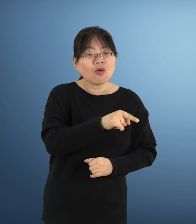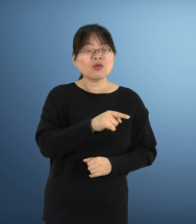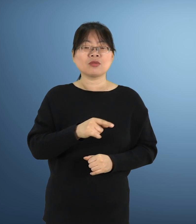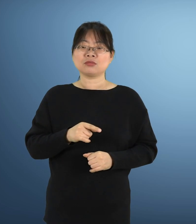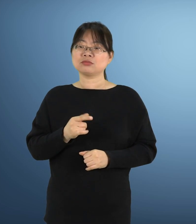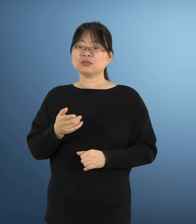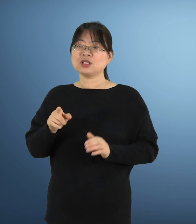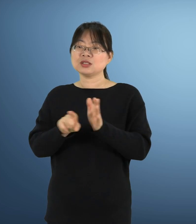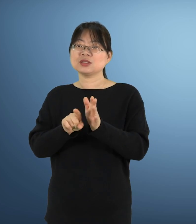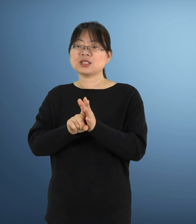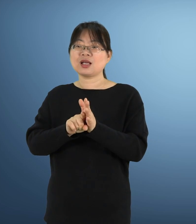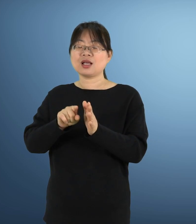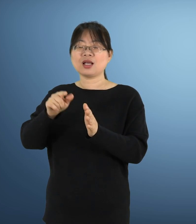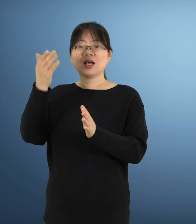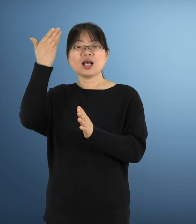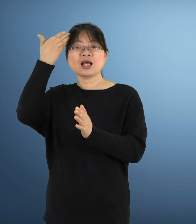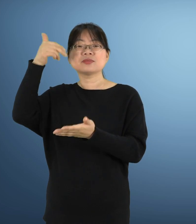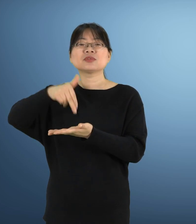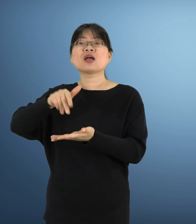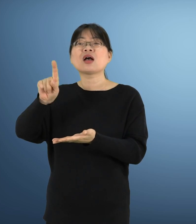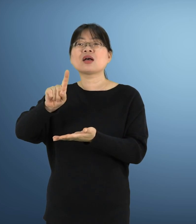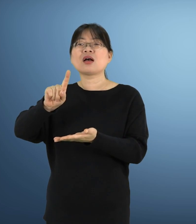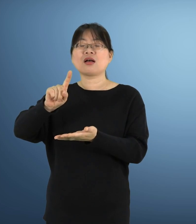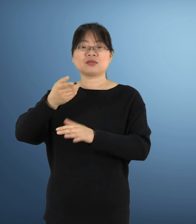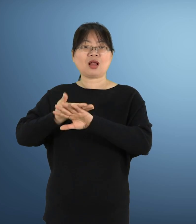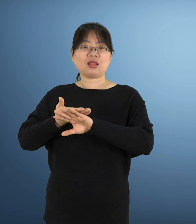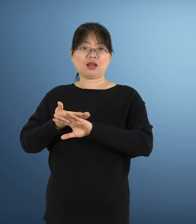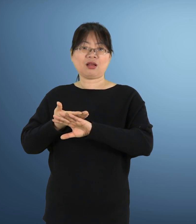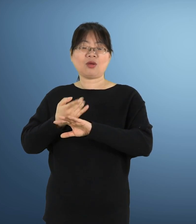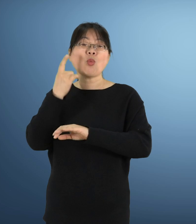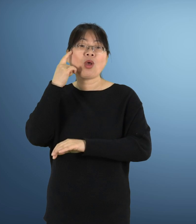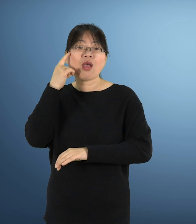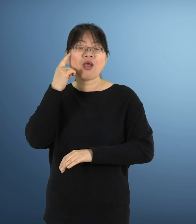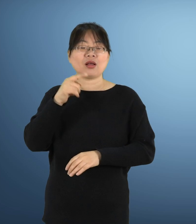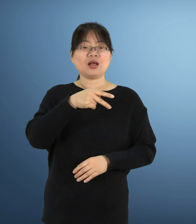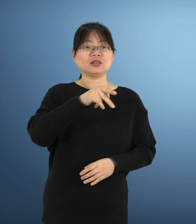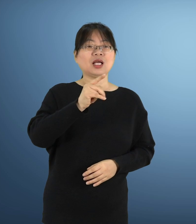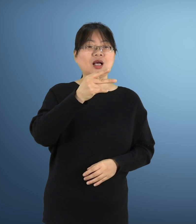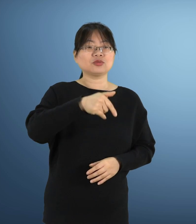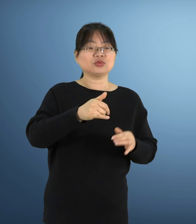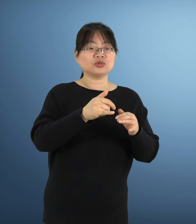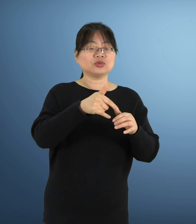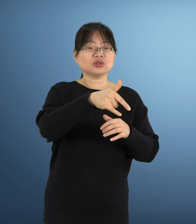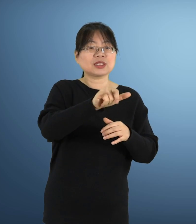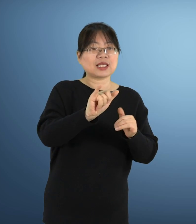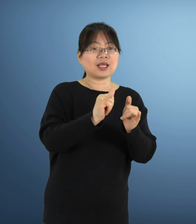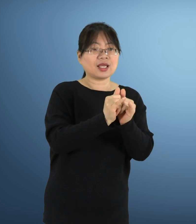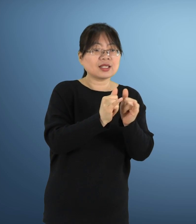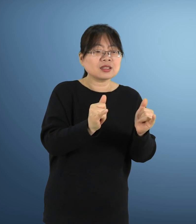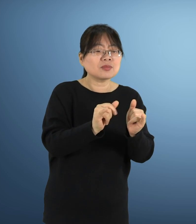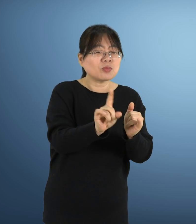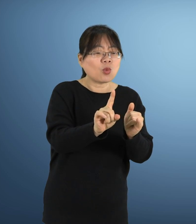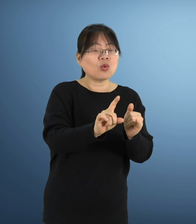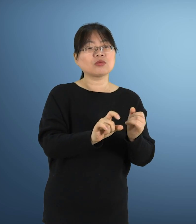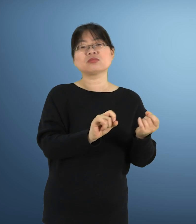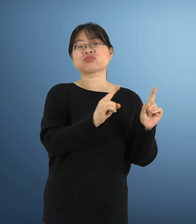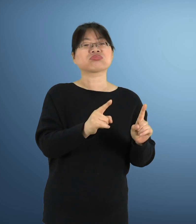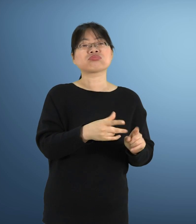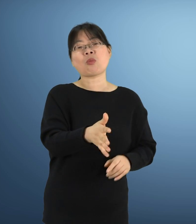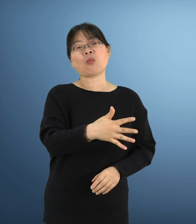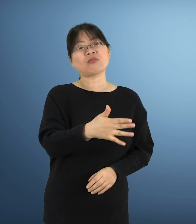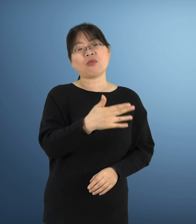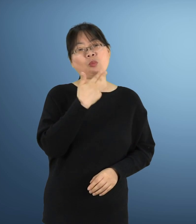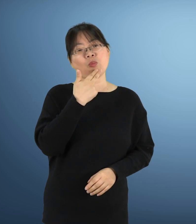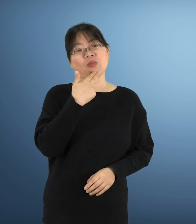사람들은 부활이 없다. 부활이라는 게 어딨냐. 하나님을 믿긴 믿는데